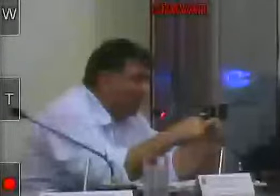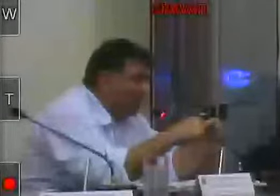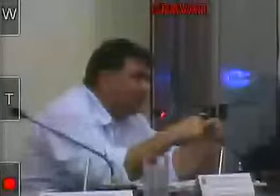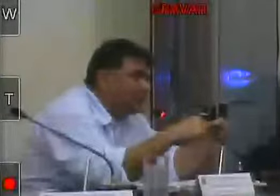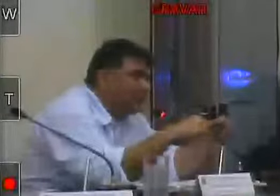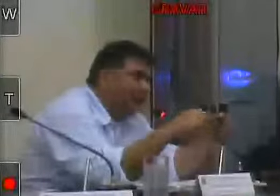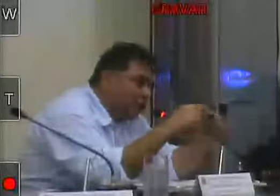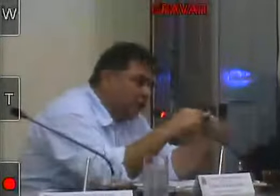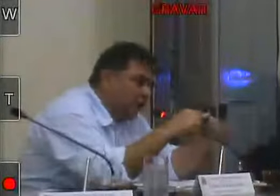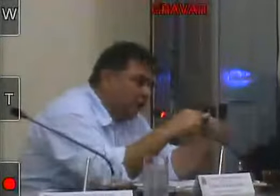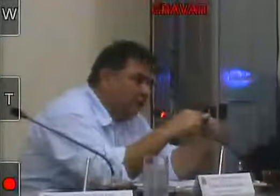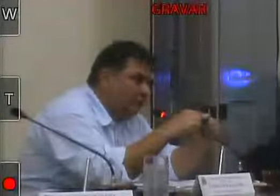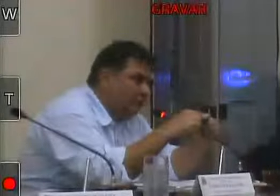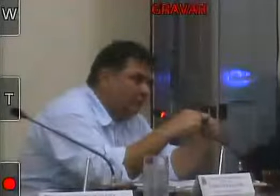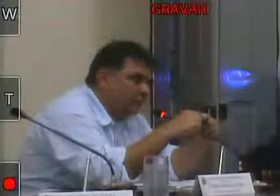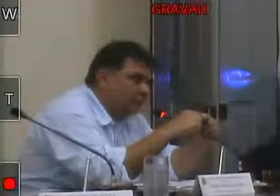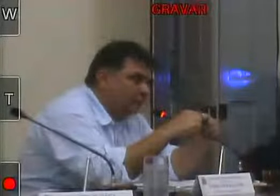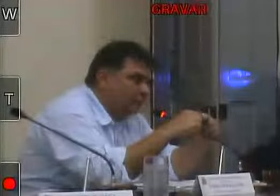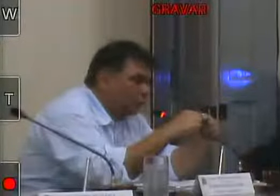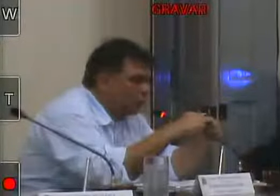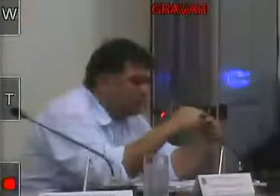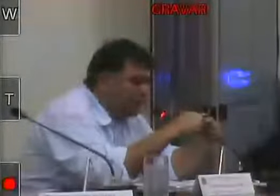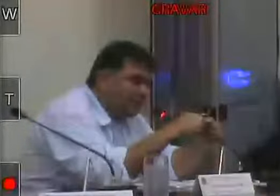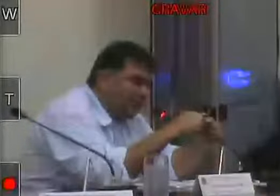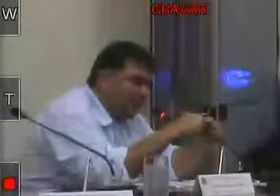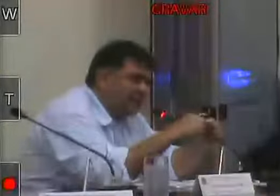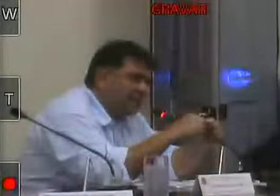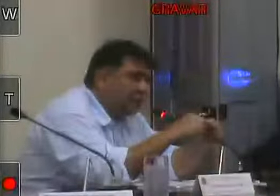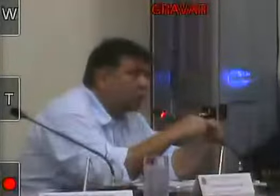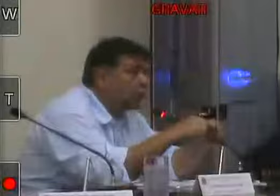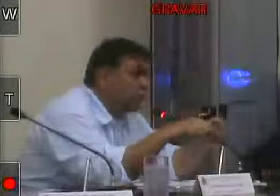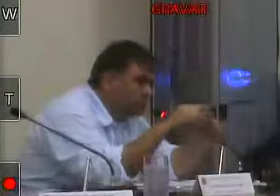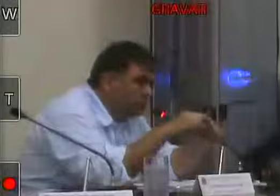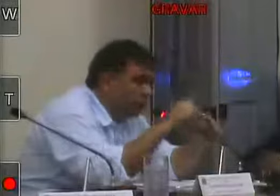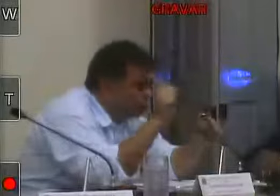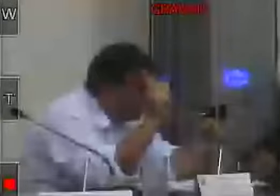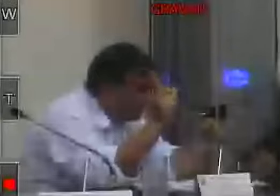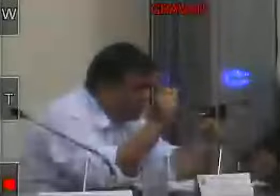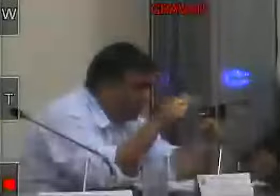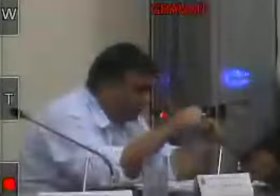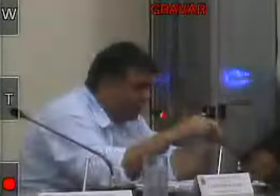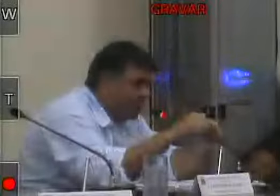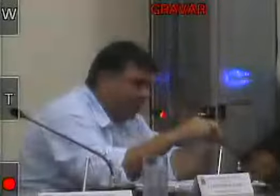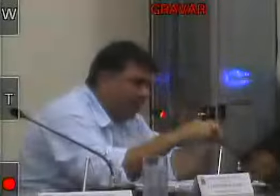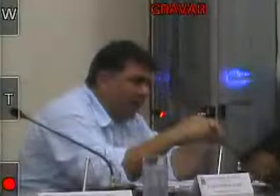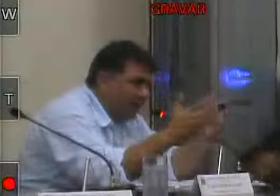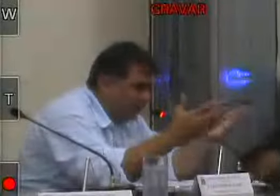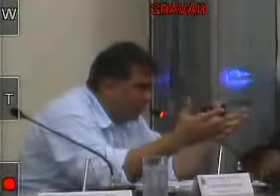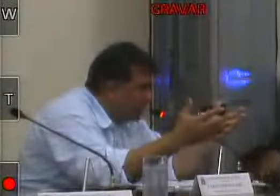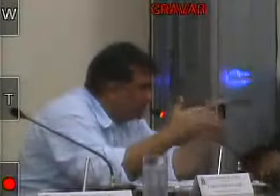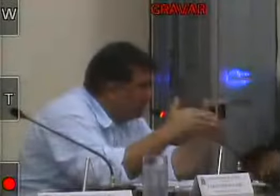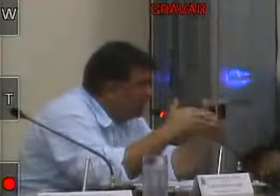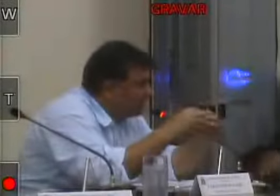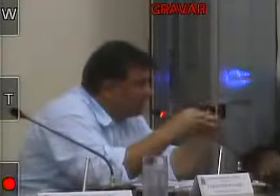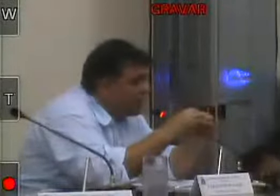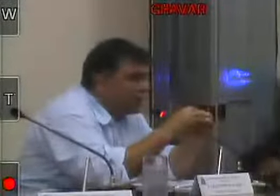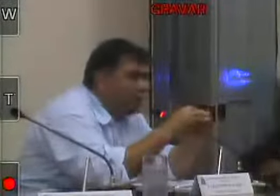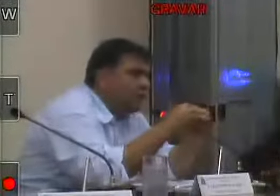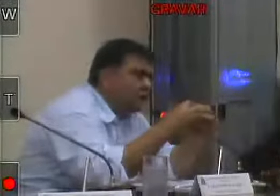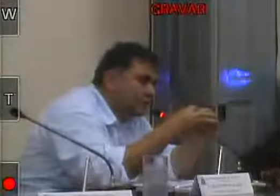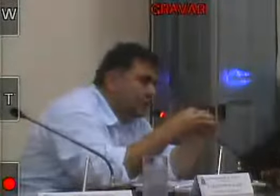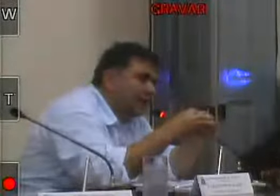a sensibilidade que teve o gerente César e o Sandro, que é o superintendente que esteve nessa casa, vocês conhecem. Então, ou